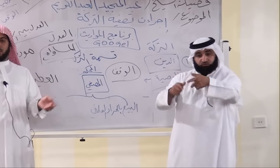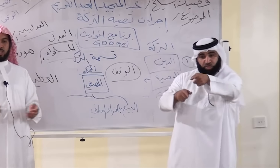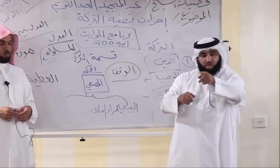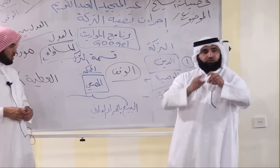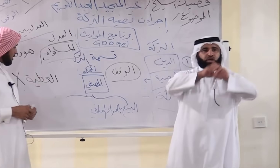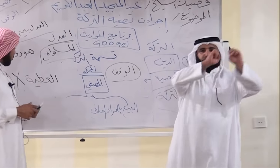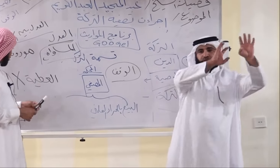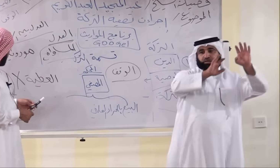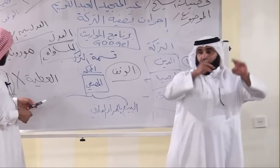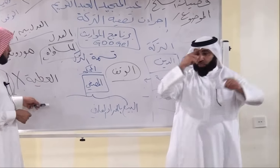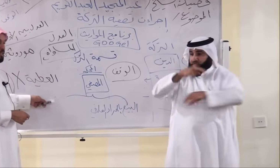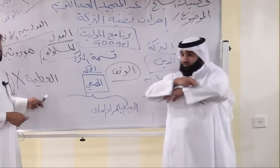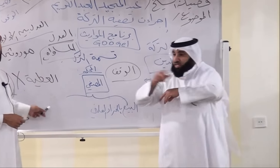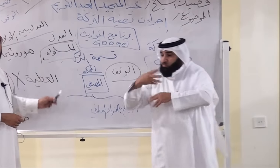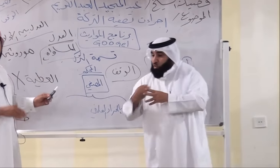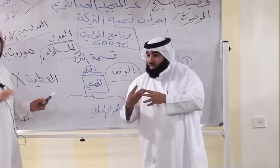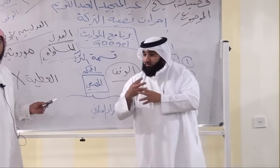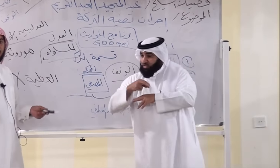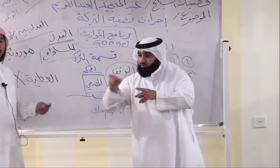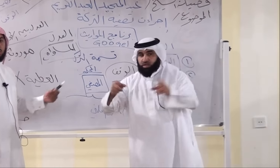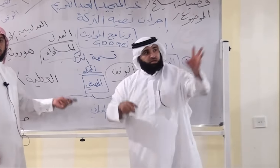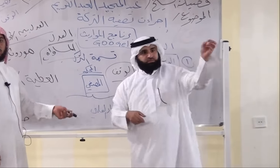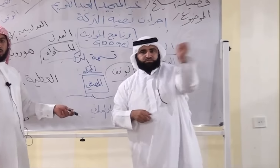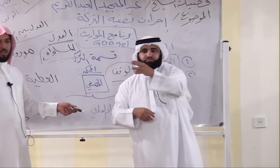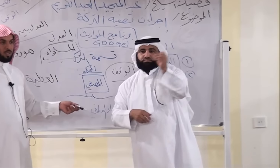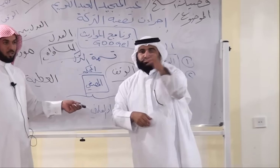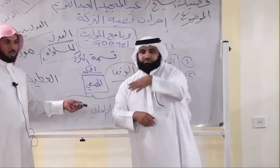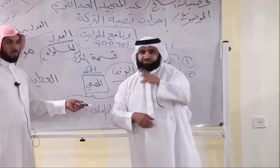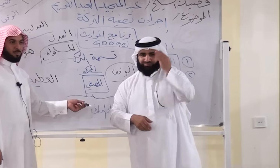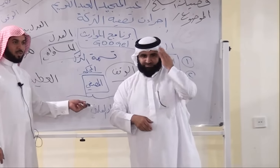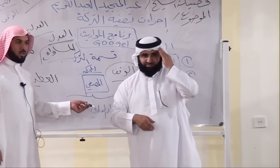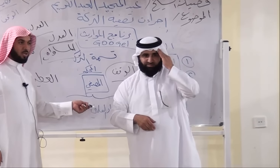فهل هذا التوزيع يكون بالمساواة أو يكون